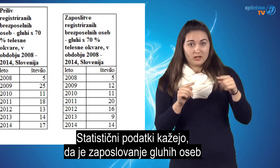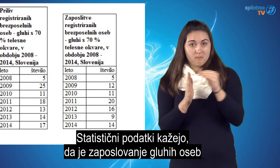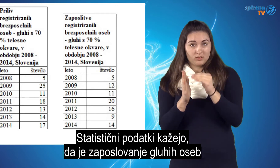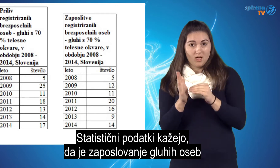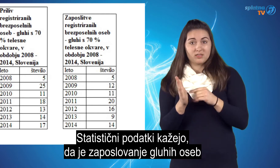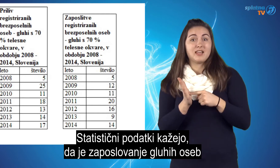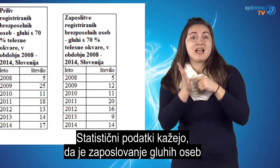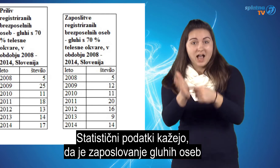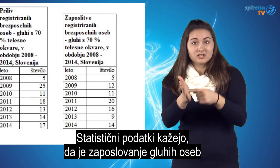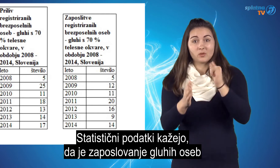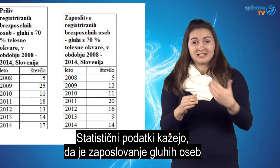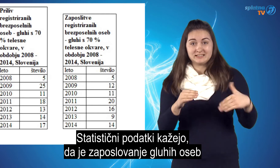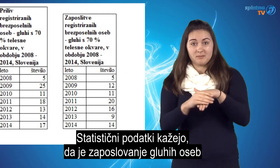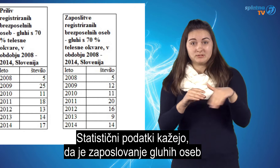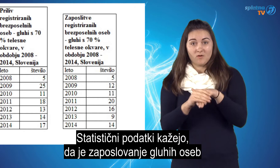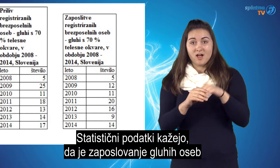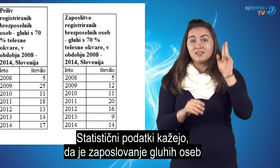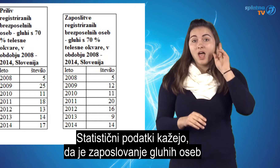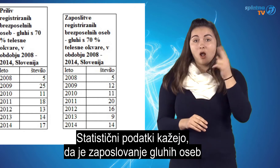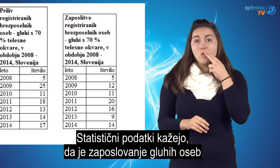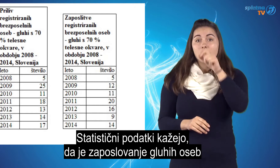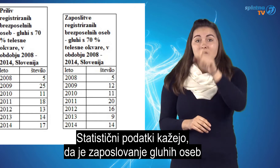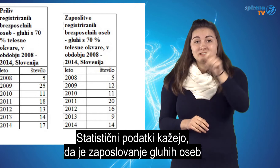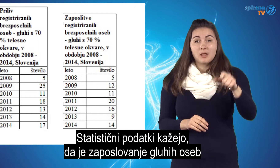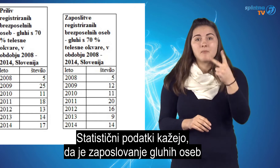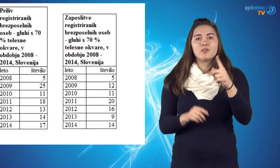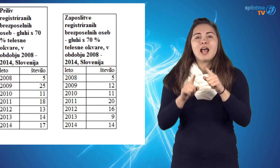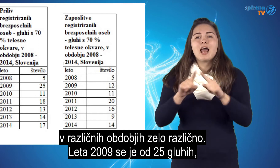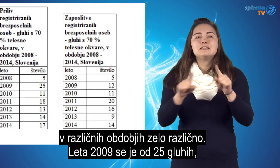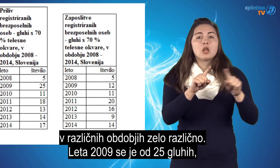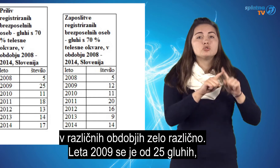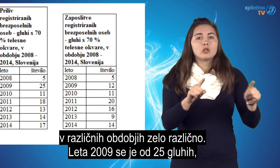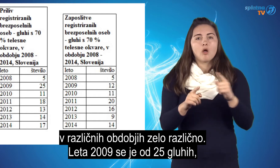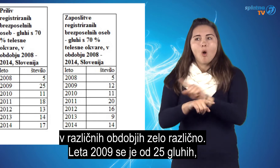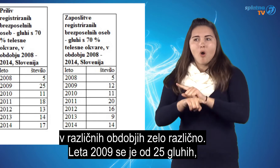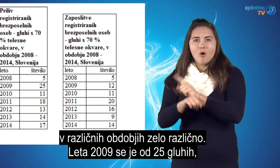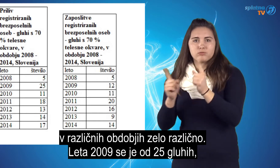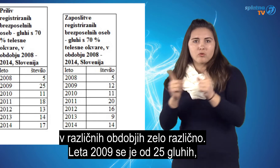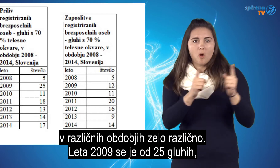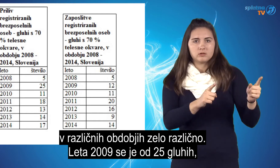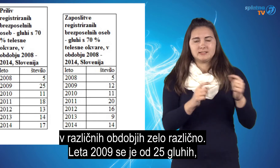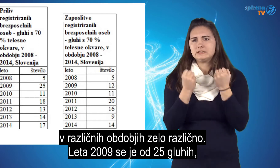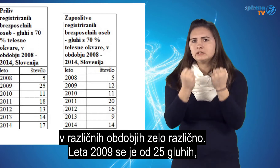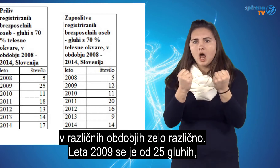Statistični podatki kažejo, da je zaposlovanje gluhih oseb v različnih obdobjih zelo različno.